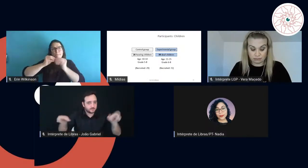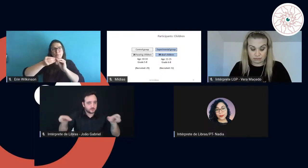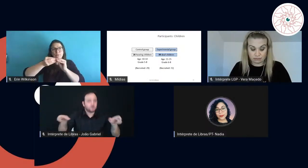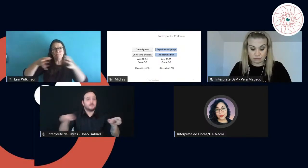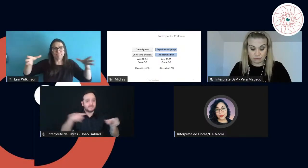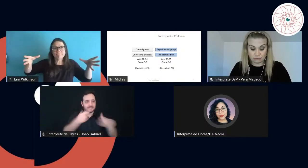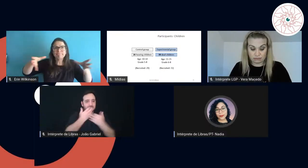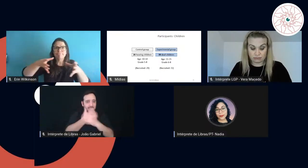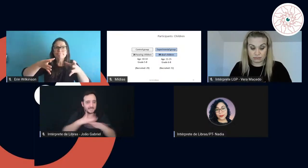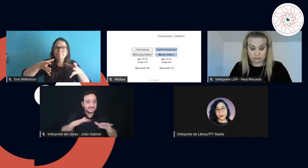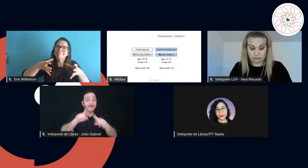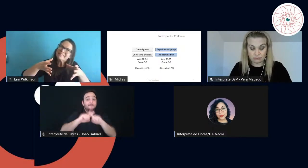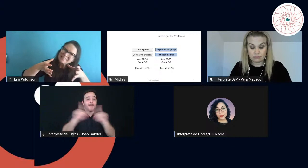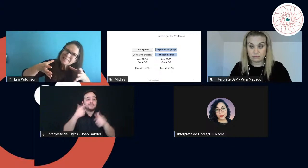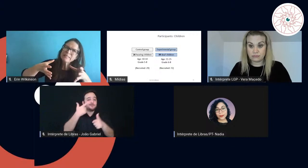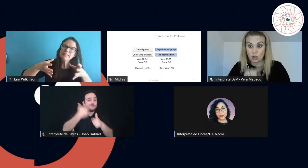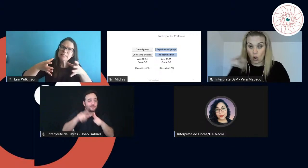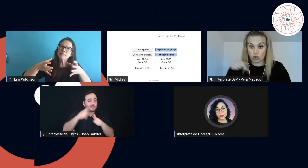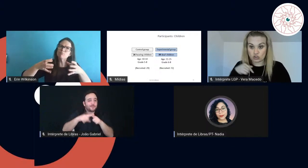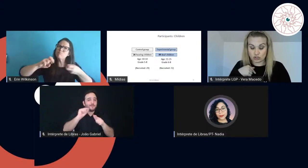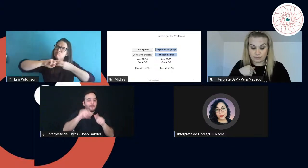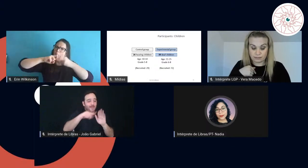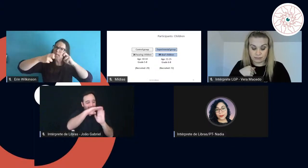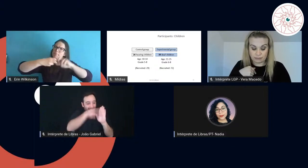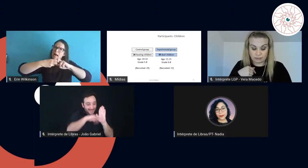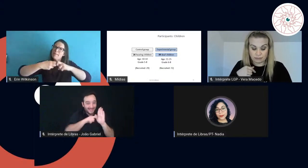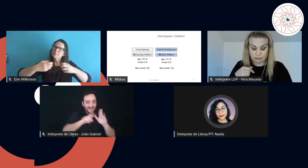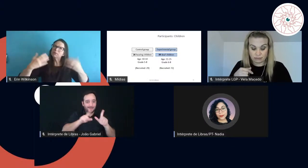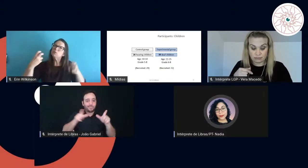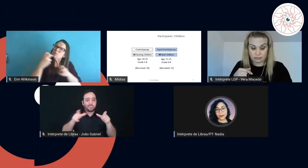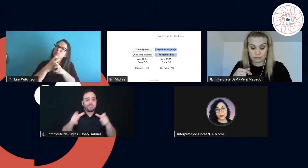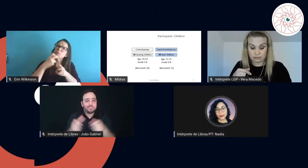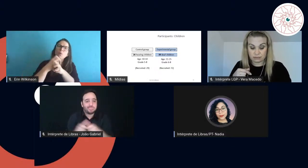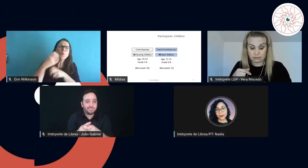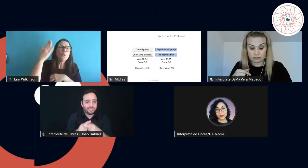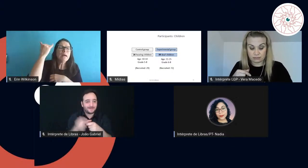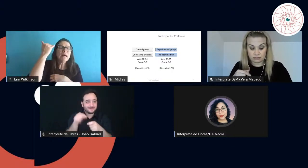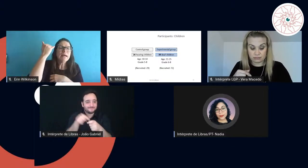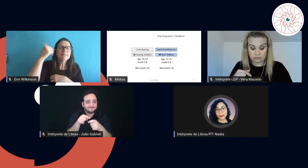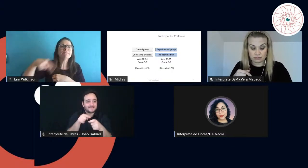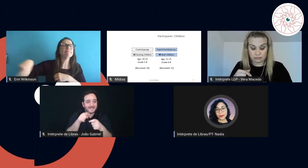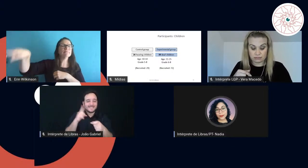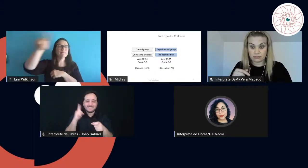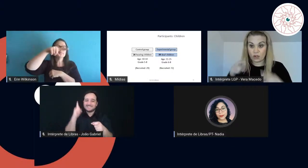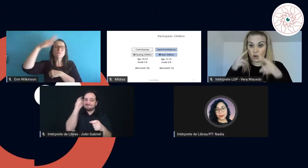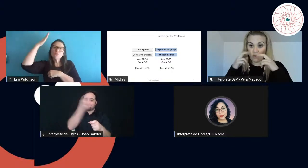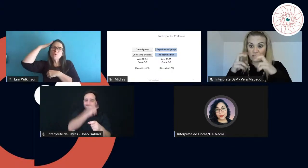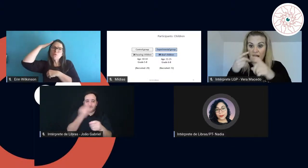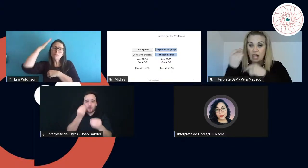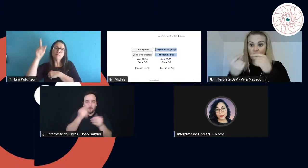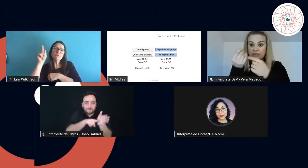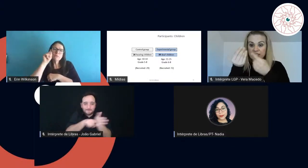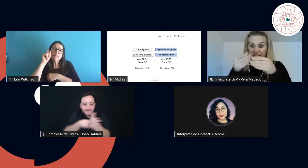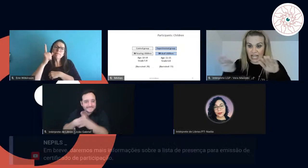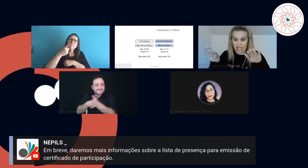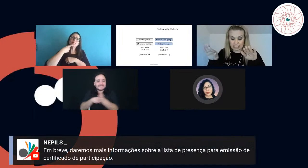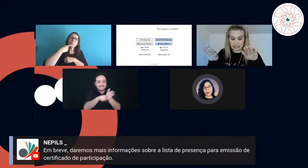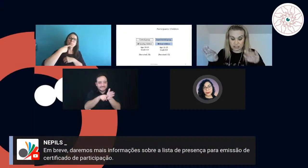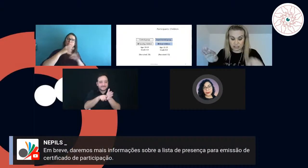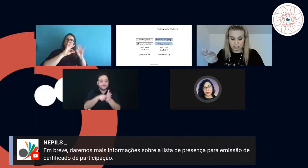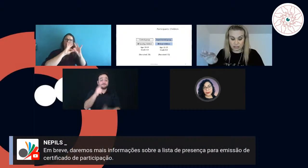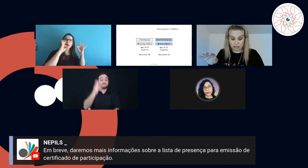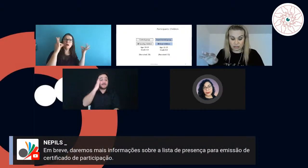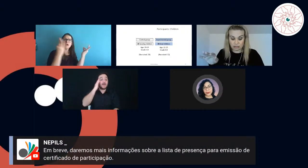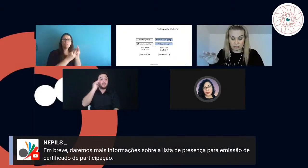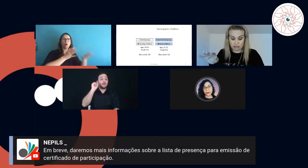construto, nós recrutamos, né, convidamos a algumas crianças, mas foram assim, foi